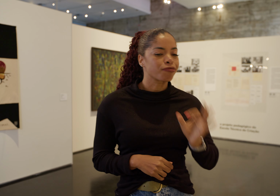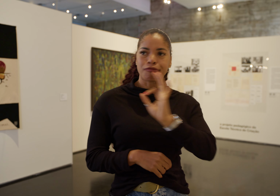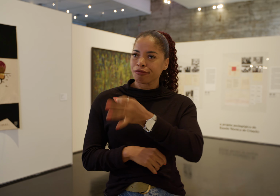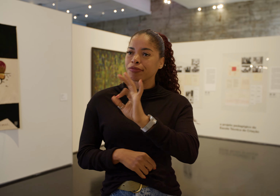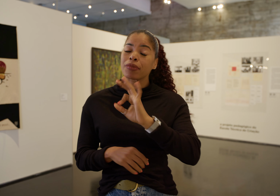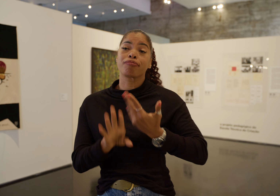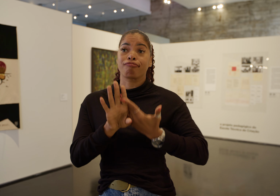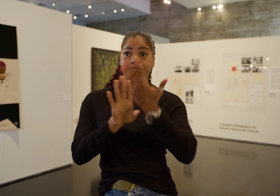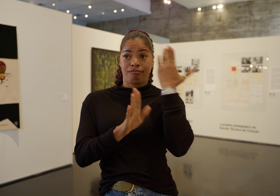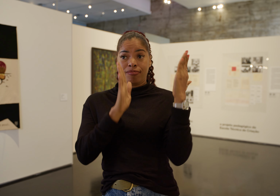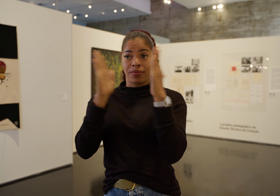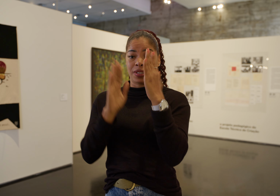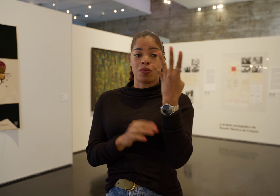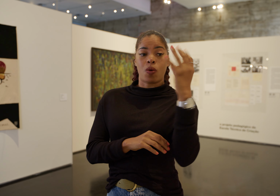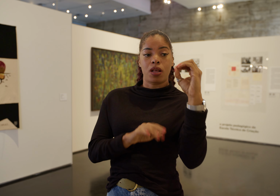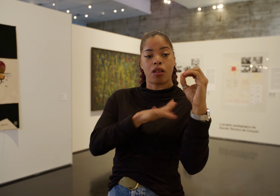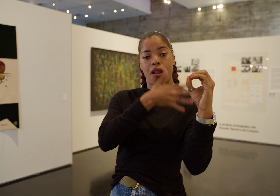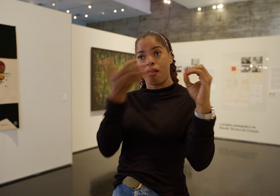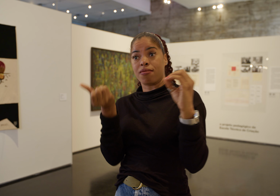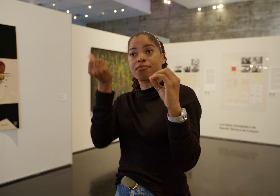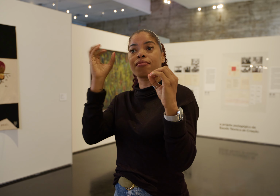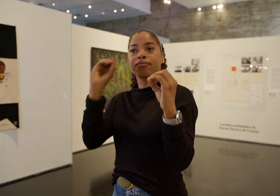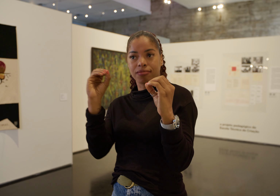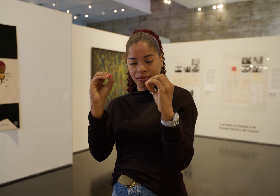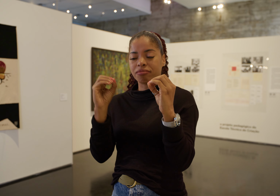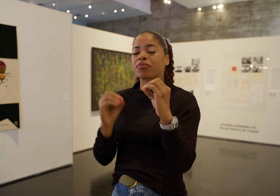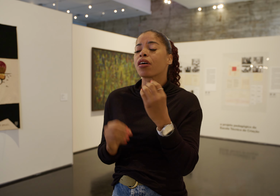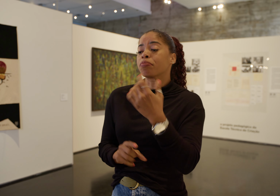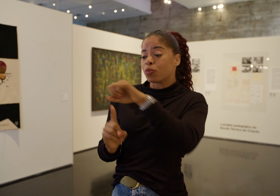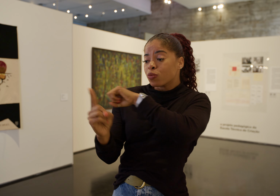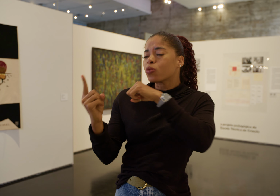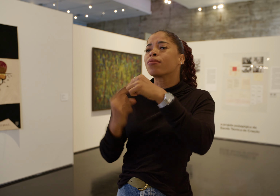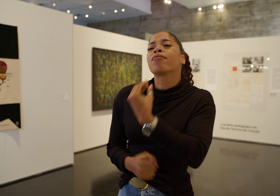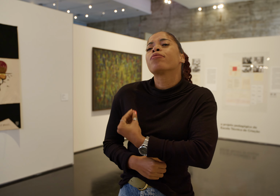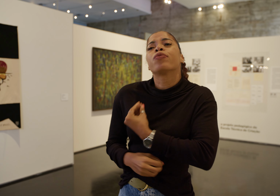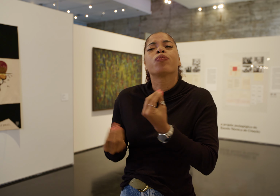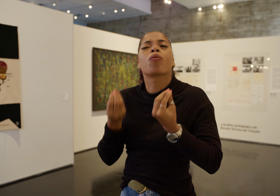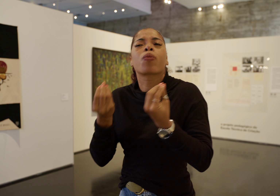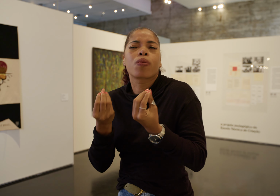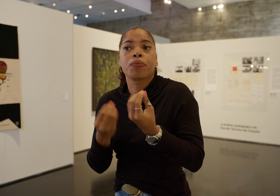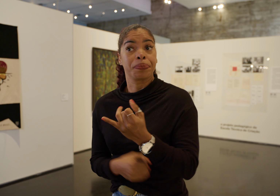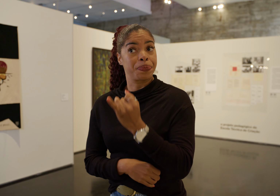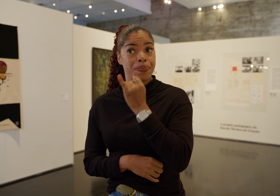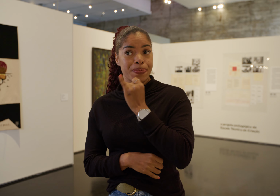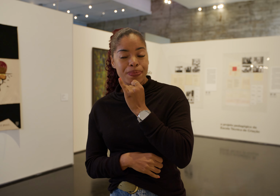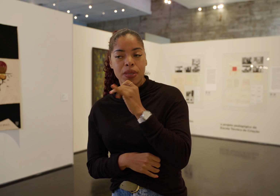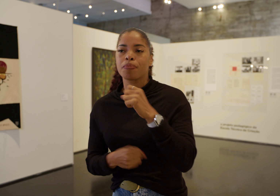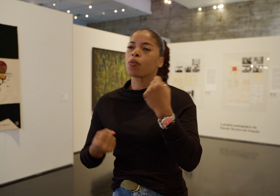E a observação sobre como a sociedade daquela época, anos 40, 50, 60, estava se comportando. Numa vida onde a indústria,